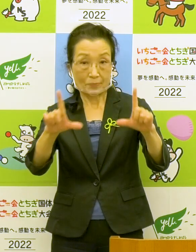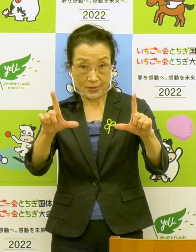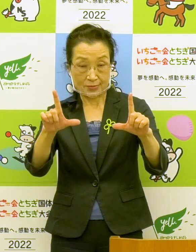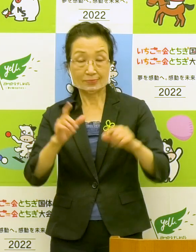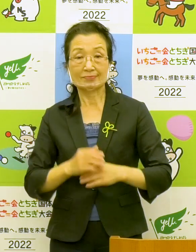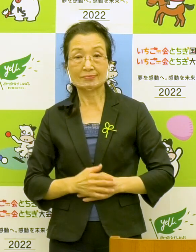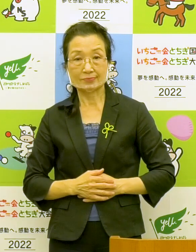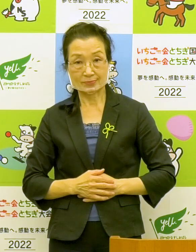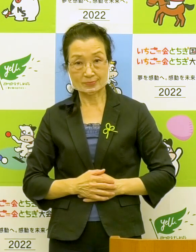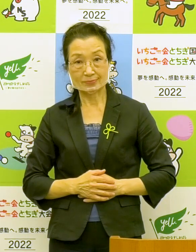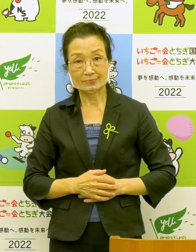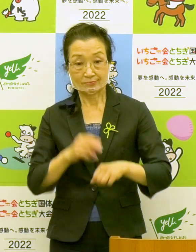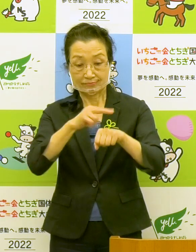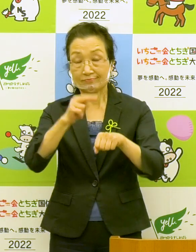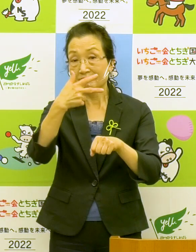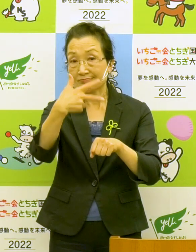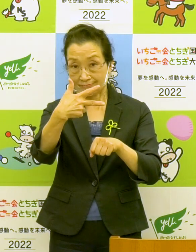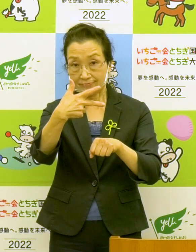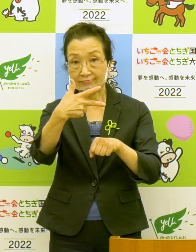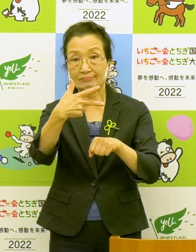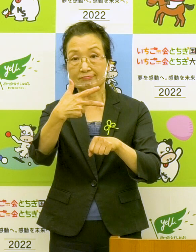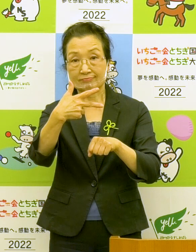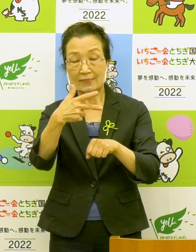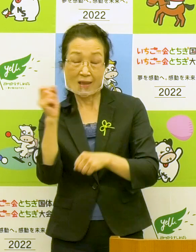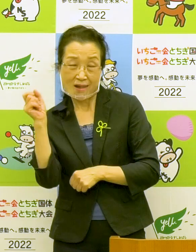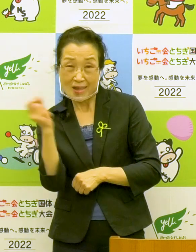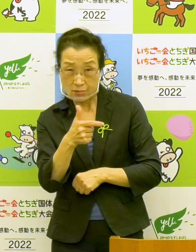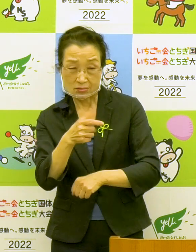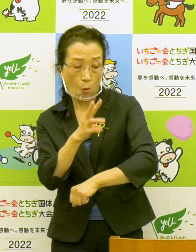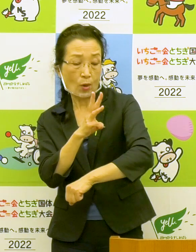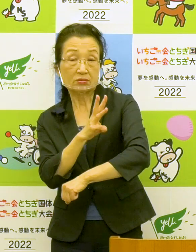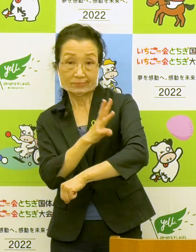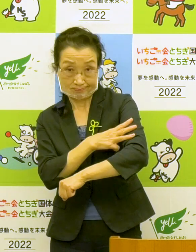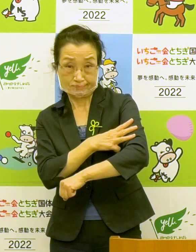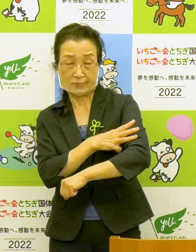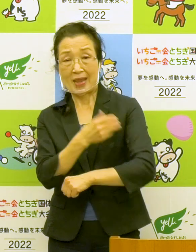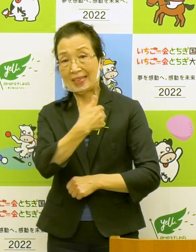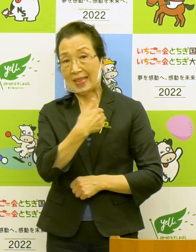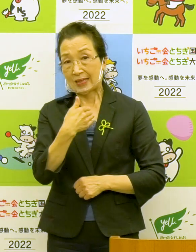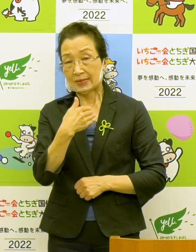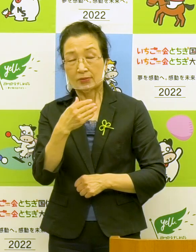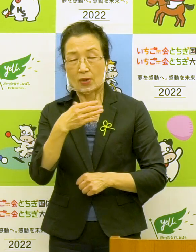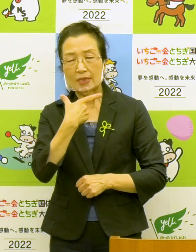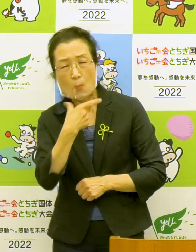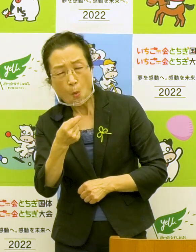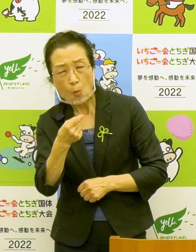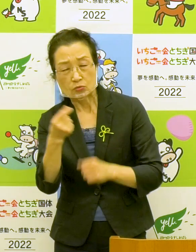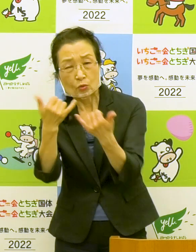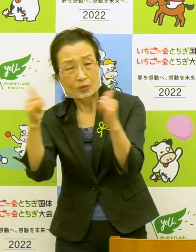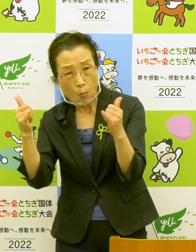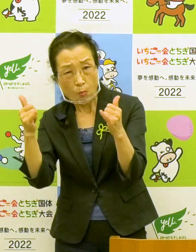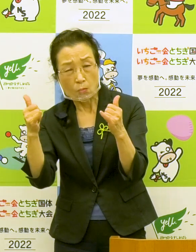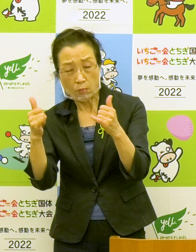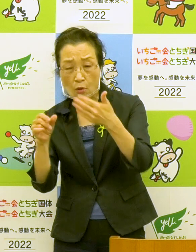。那須塩原市では早期にワクチン接種を希望される方、9